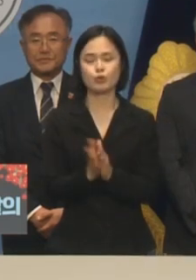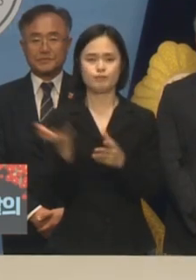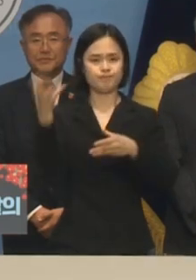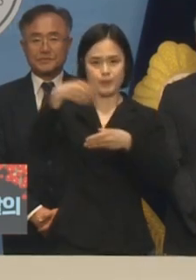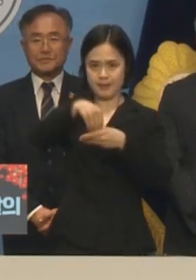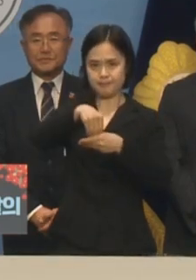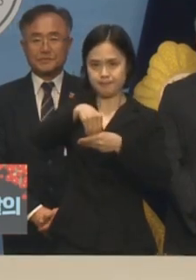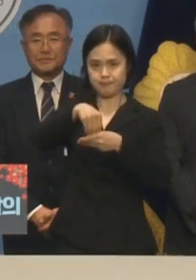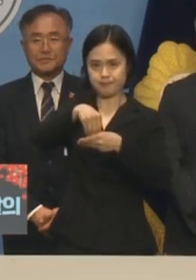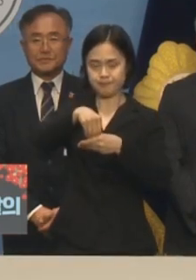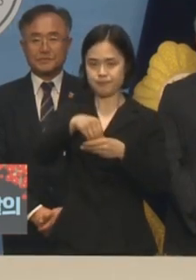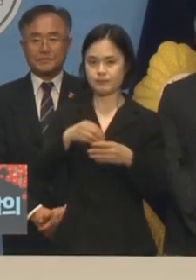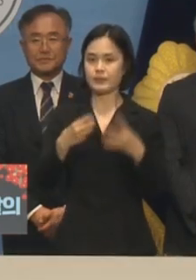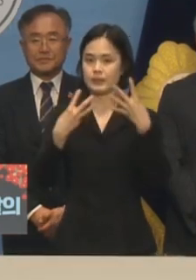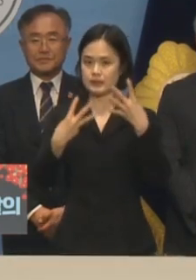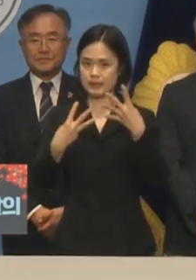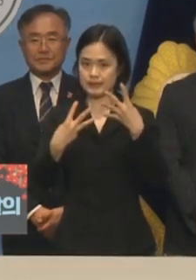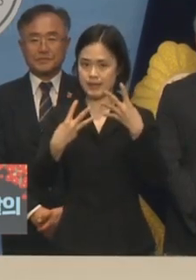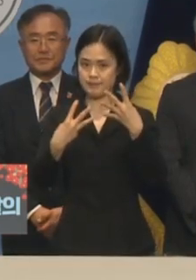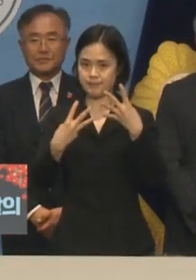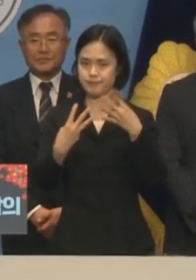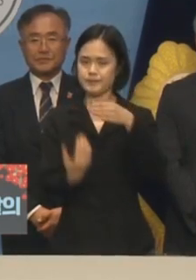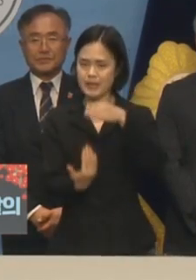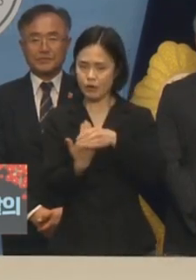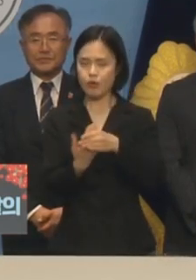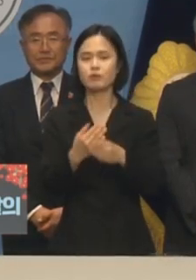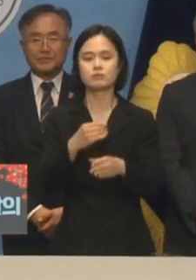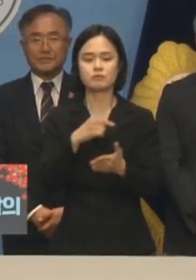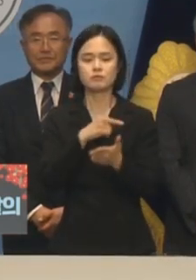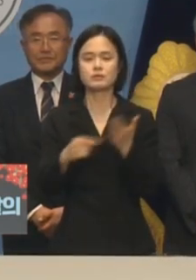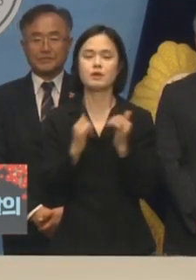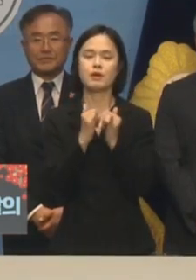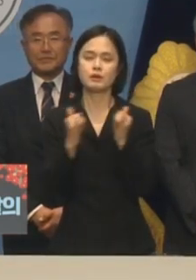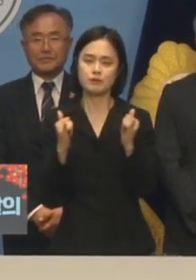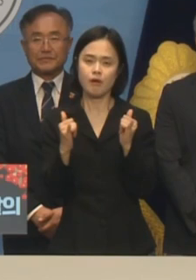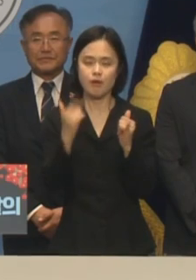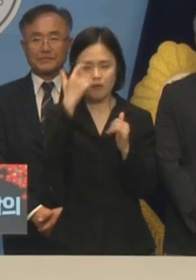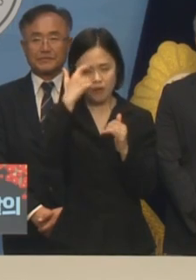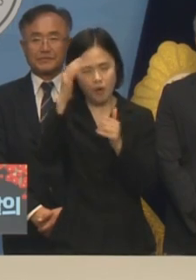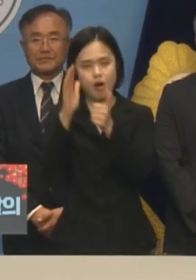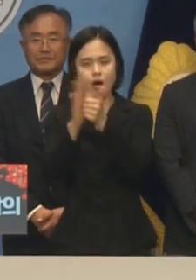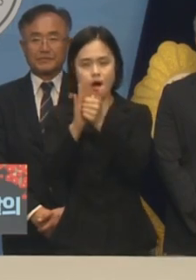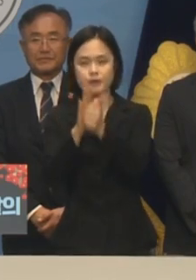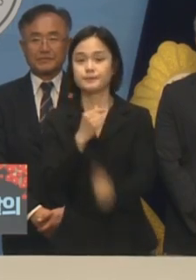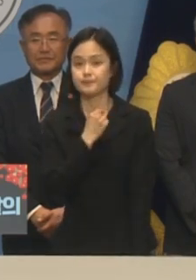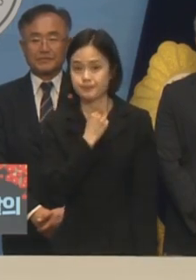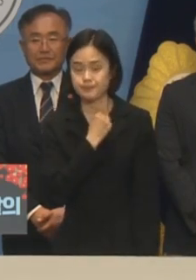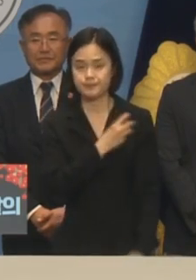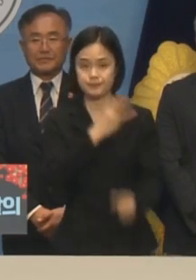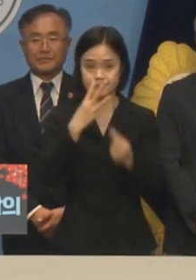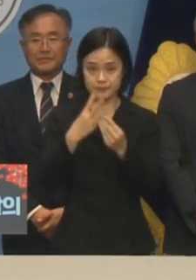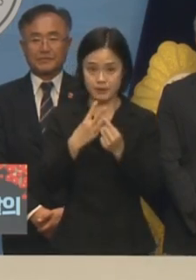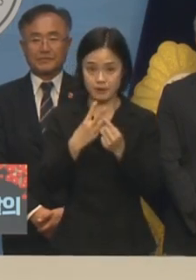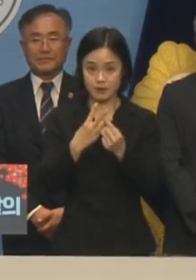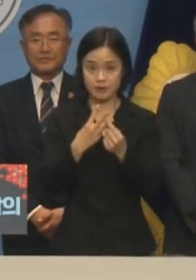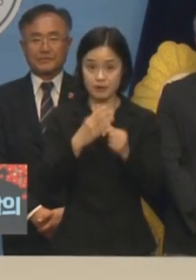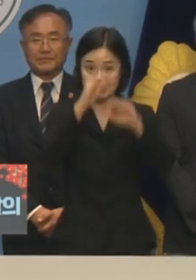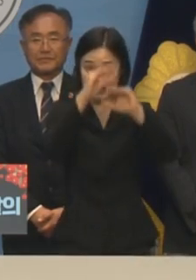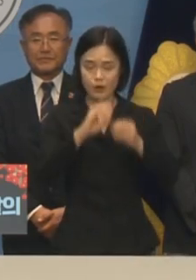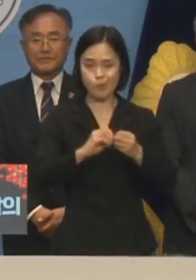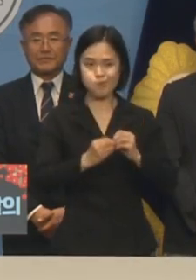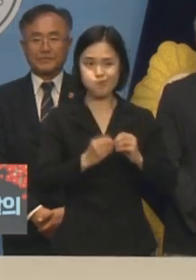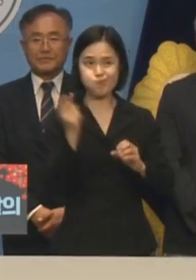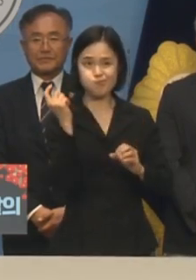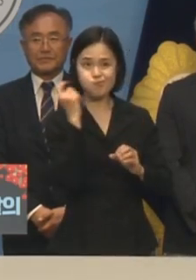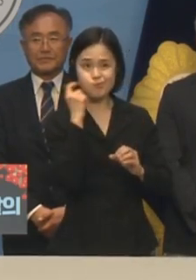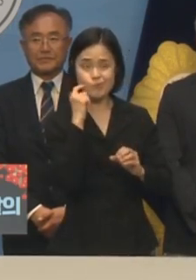확대하여 제주 4.3 희생자의 넋을 위로하겠습니다. 셋째, 허위사실 유포에 대해